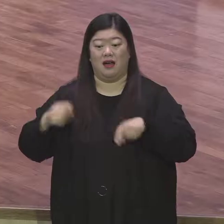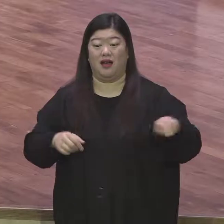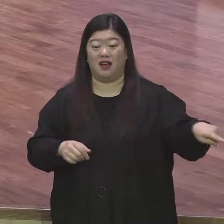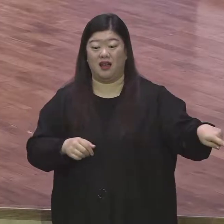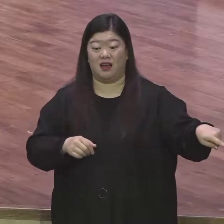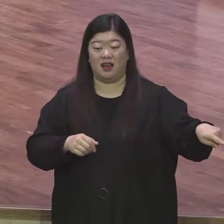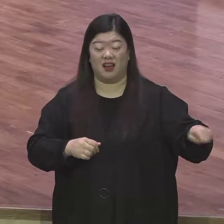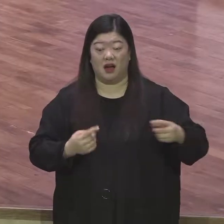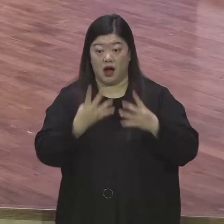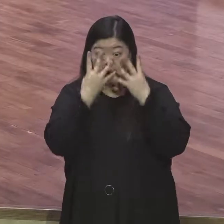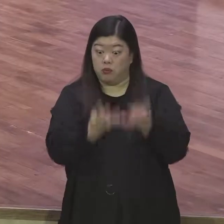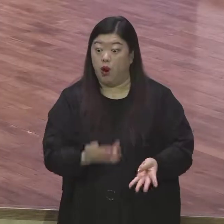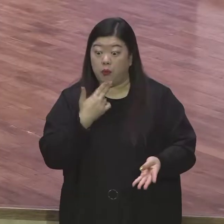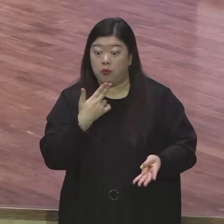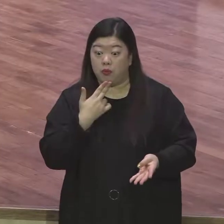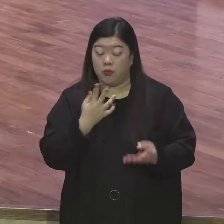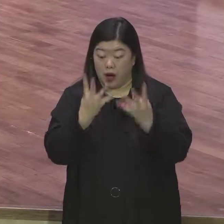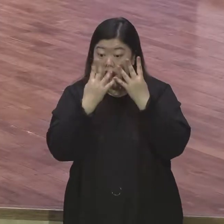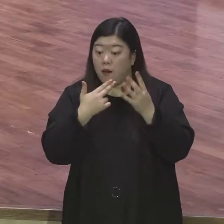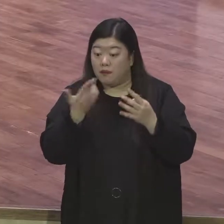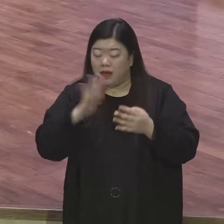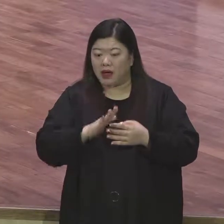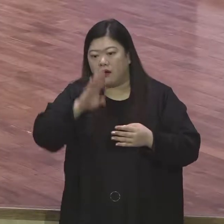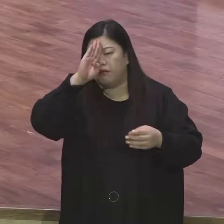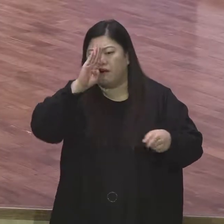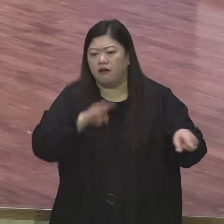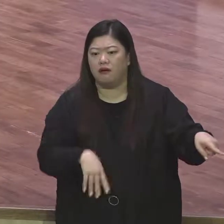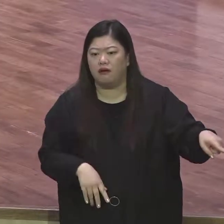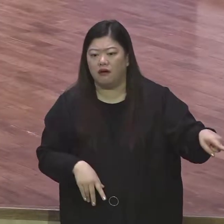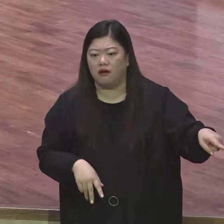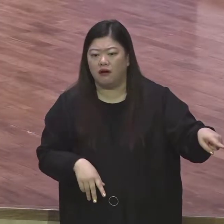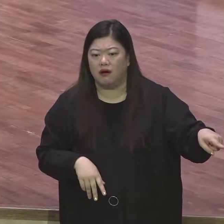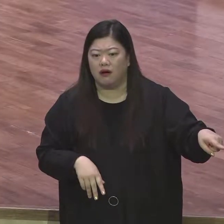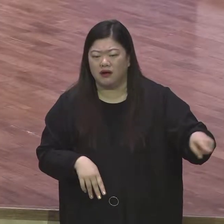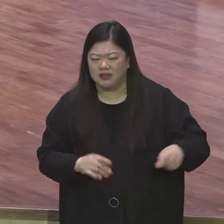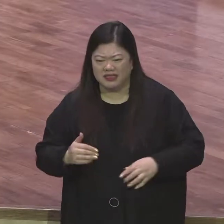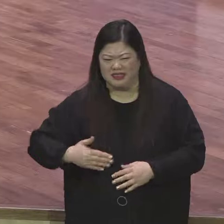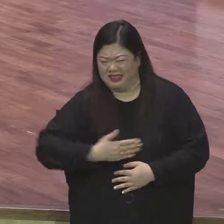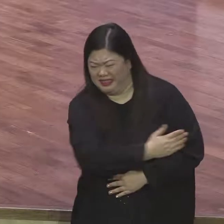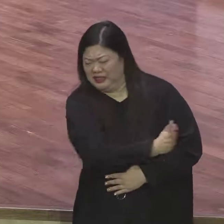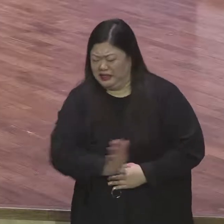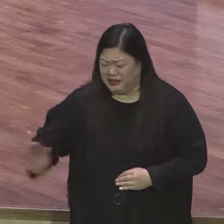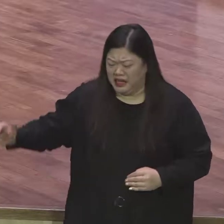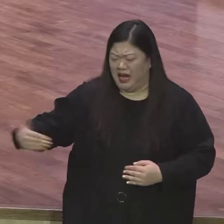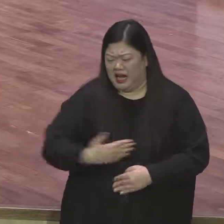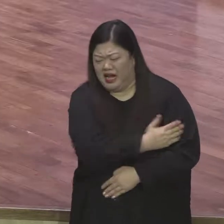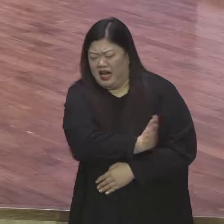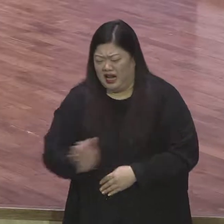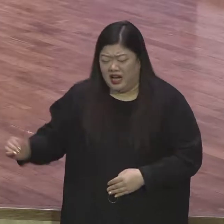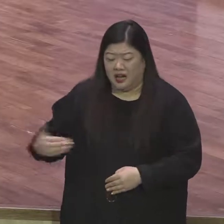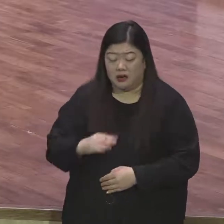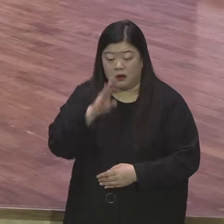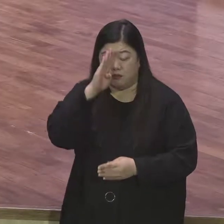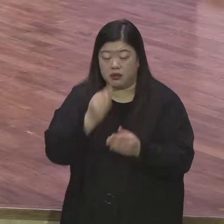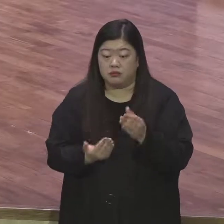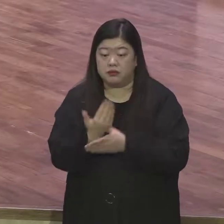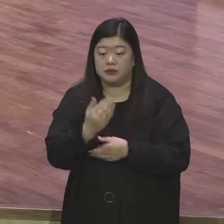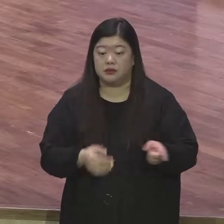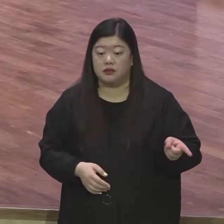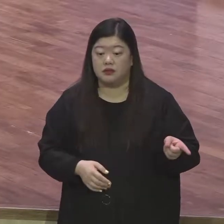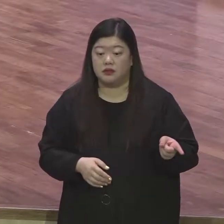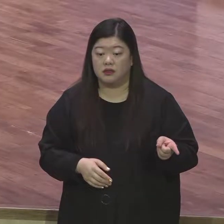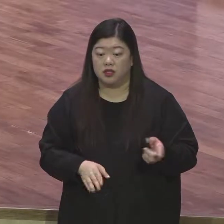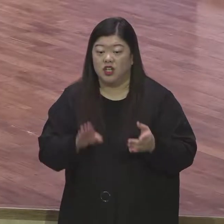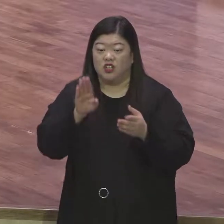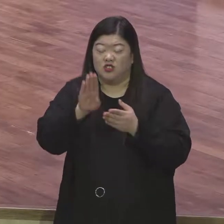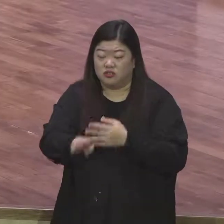이 에바브로 디도가. 바울을 이 섬기다가 이 사실이 빌립보 교회에 알려졌어요.